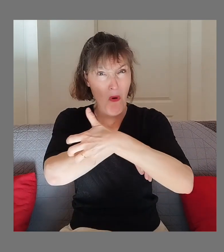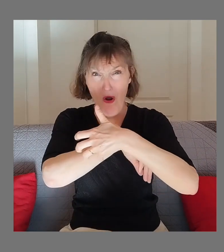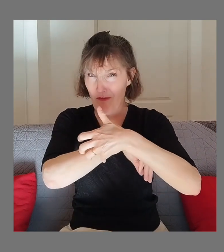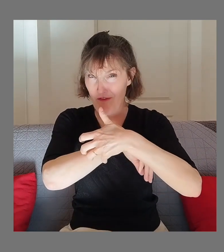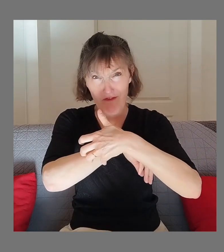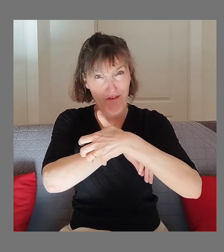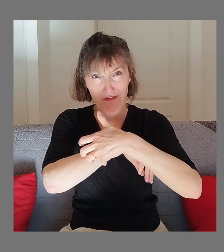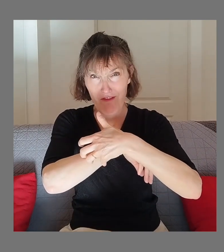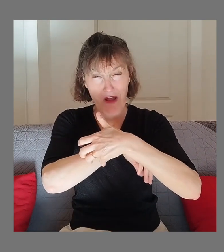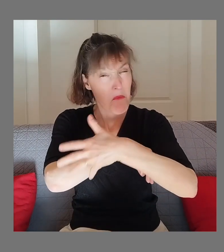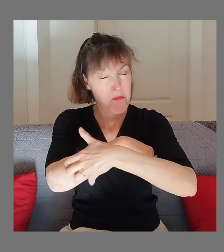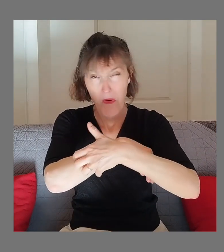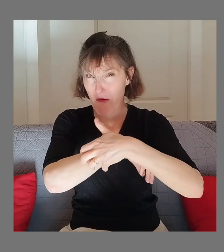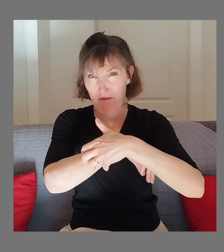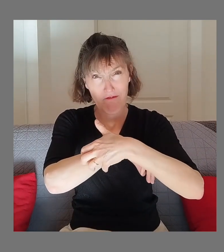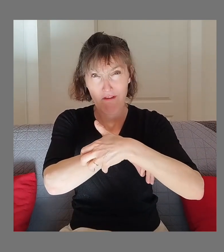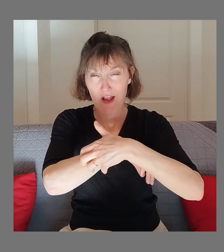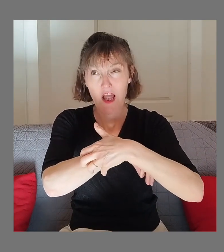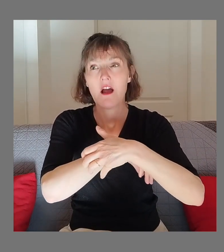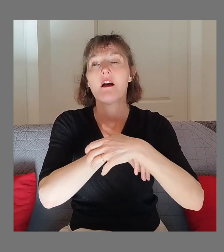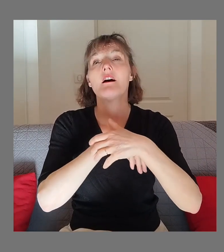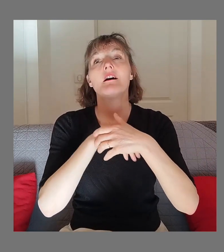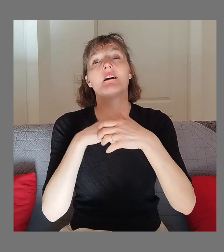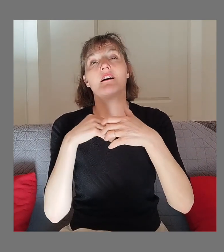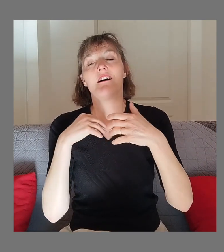fait, c'est une famille qui est assez pauvre.